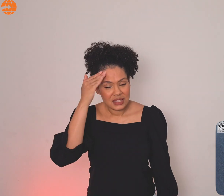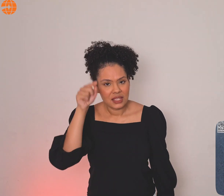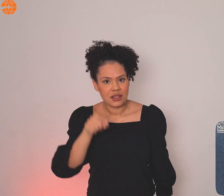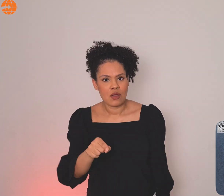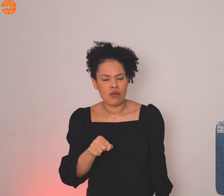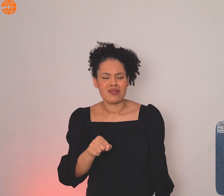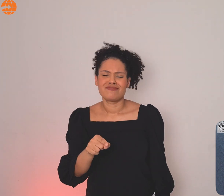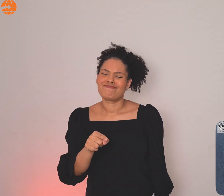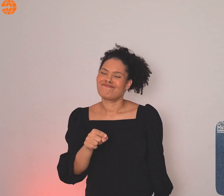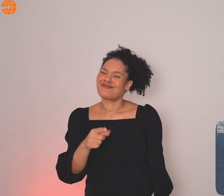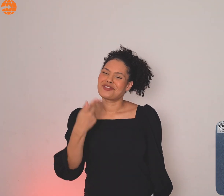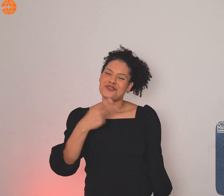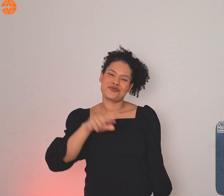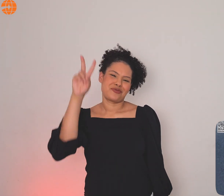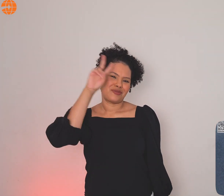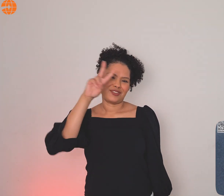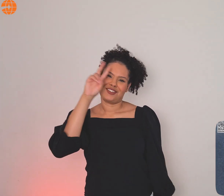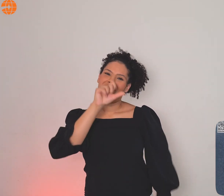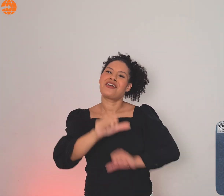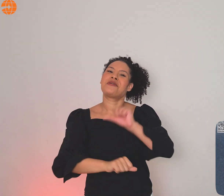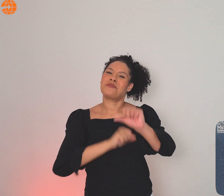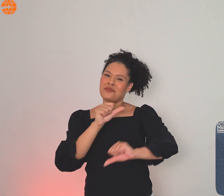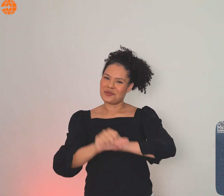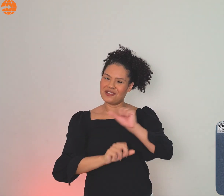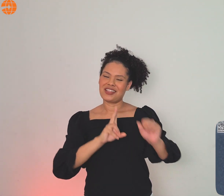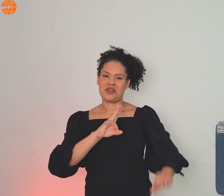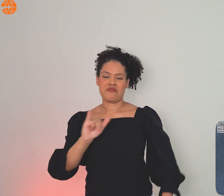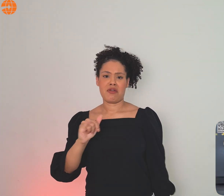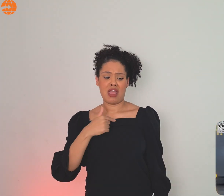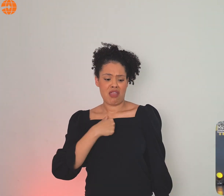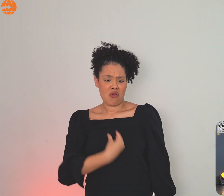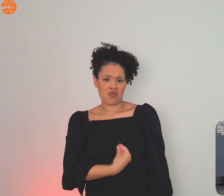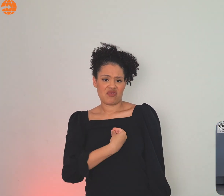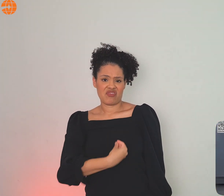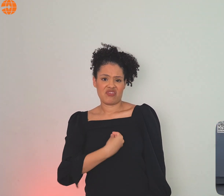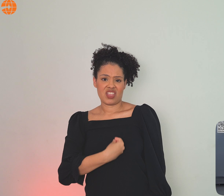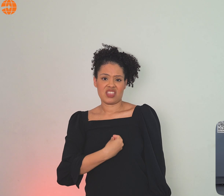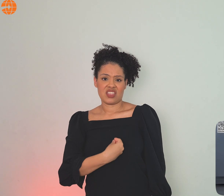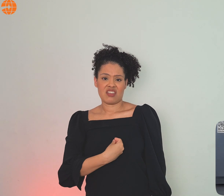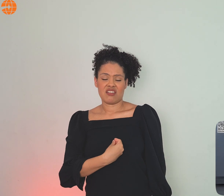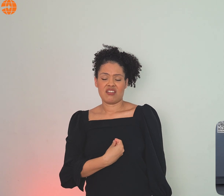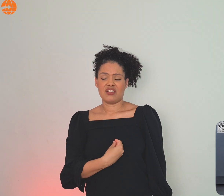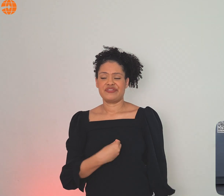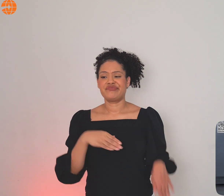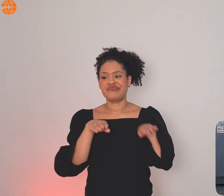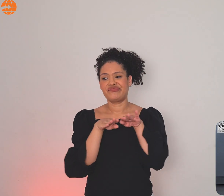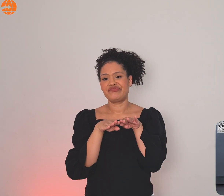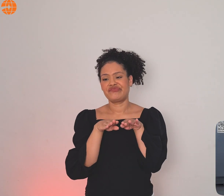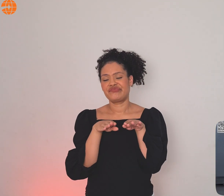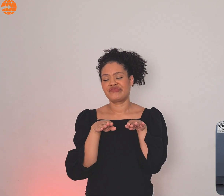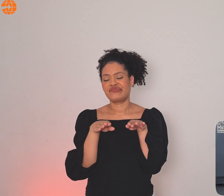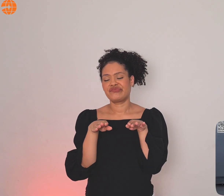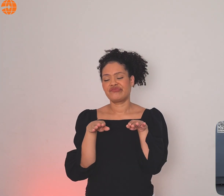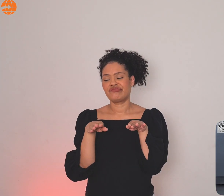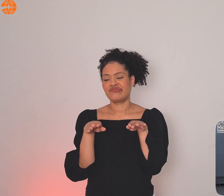aqui para viver a mesmice. Se for para viver a mesmice, eu penduro a chuteira,